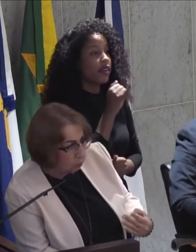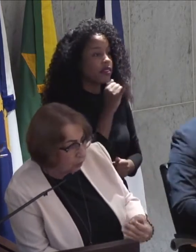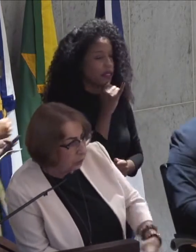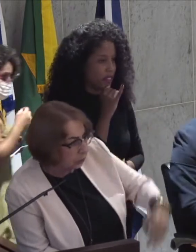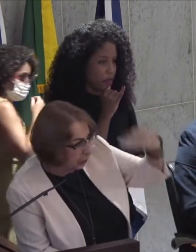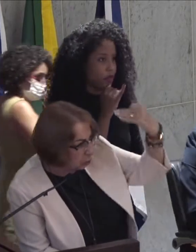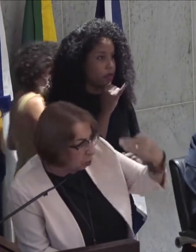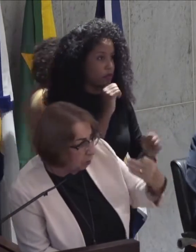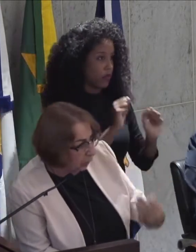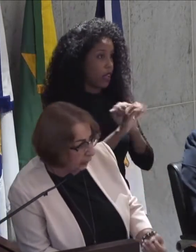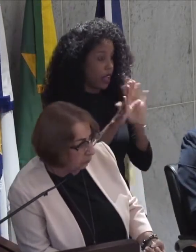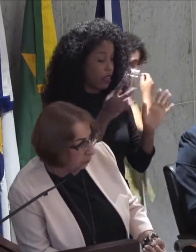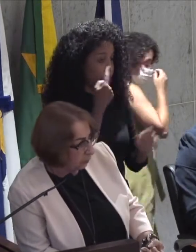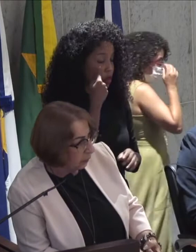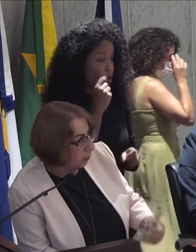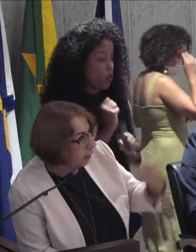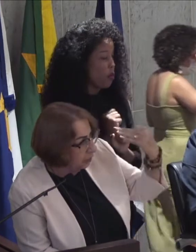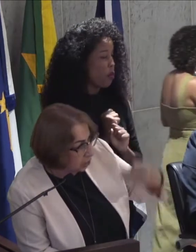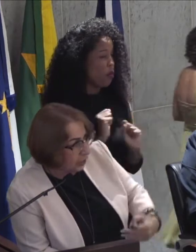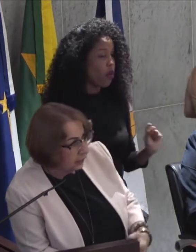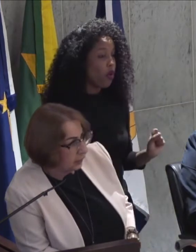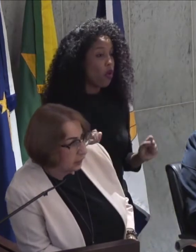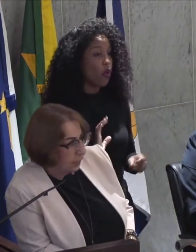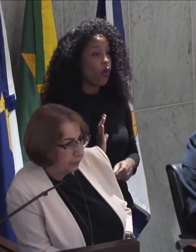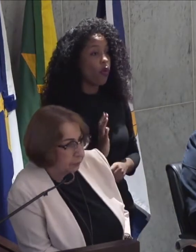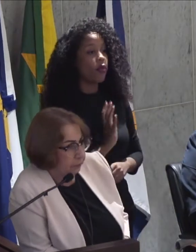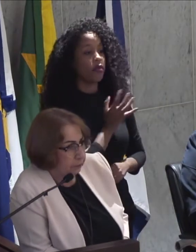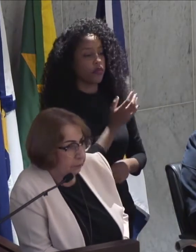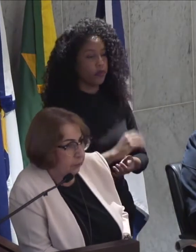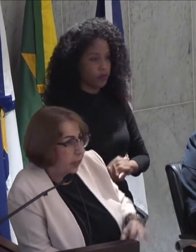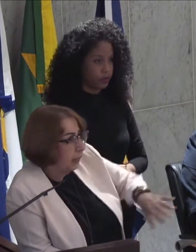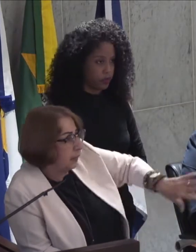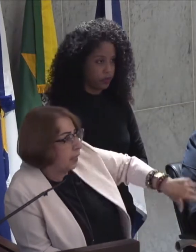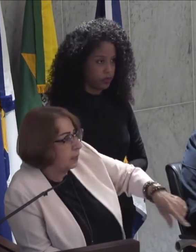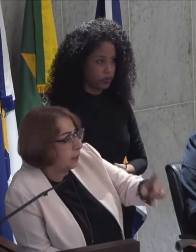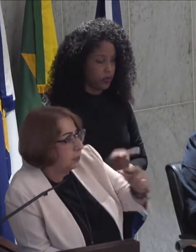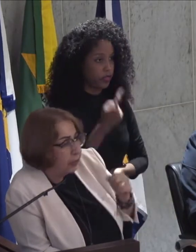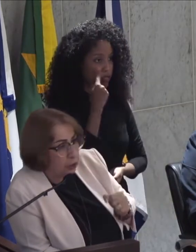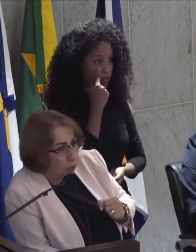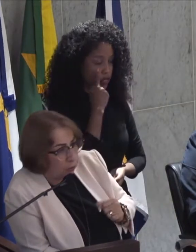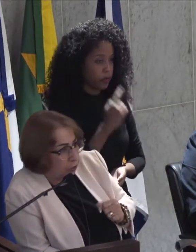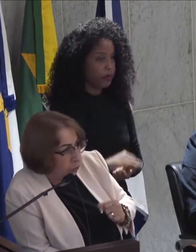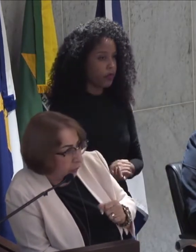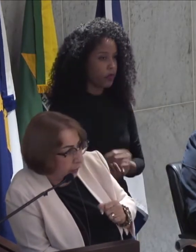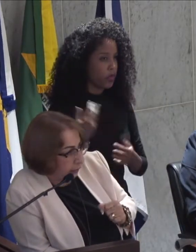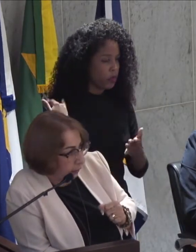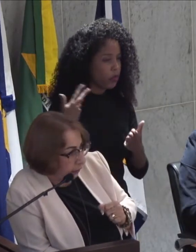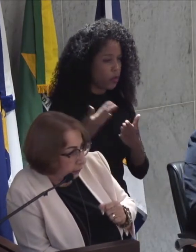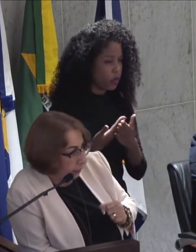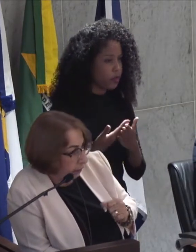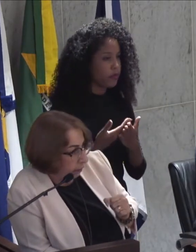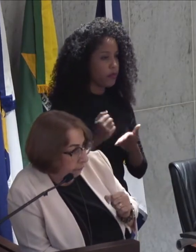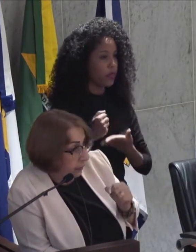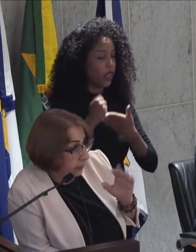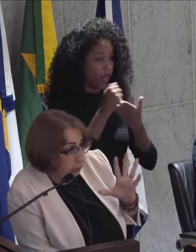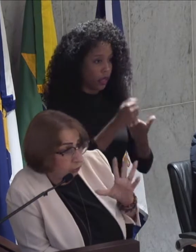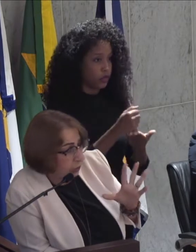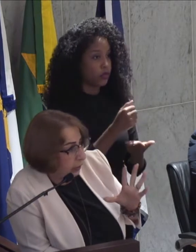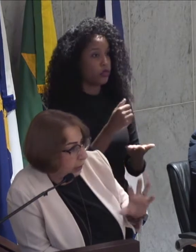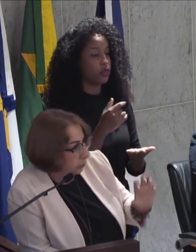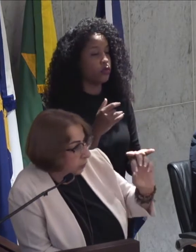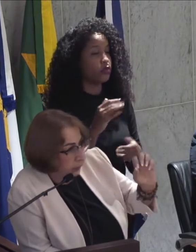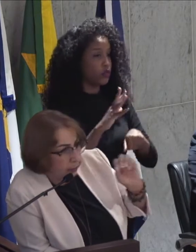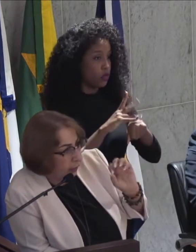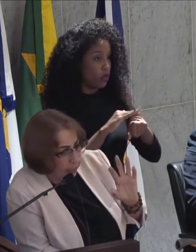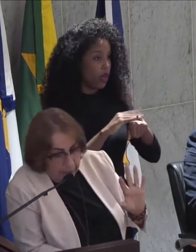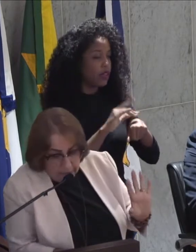absurdo, desumano e desnecessário. Até recentemente, o auxílio-doença fazia-se o